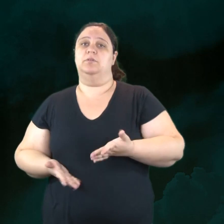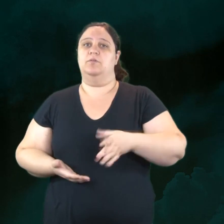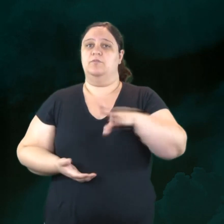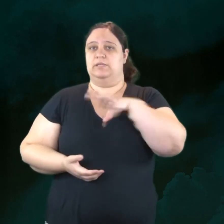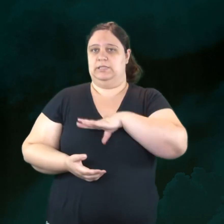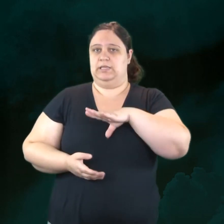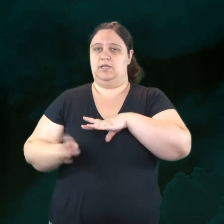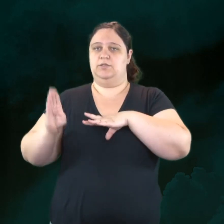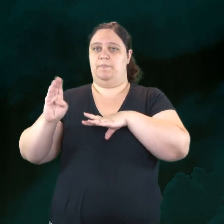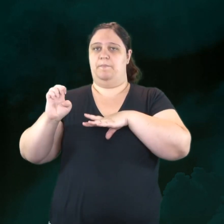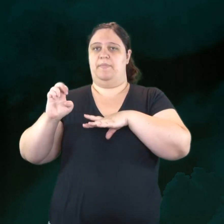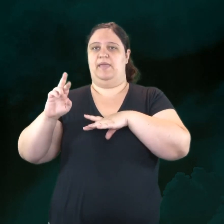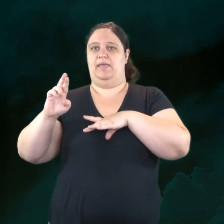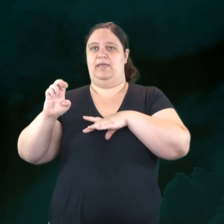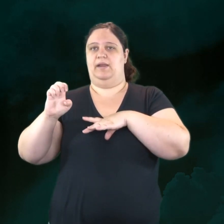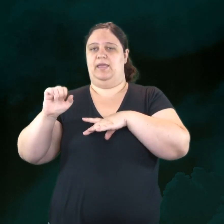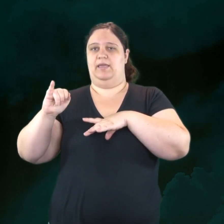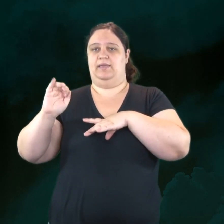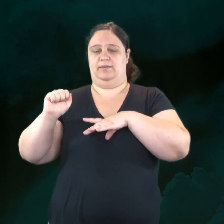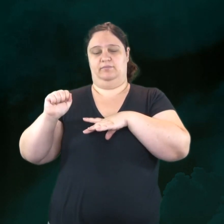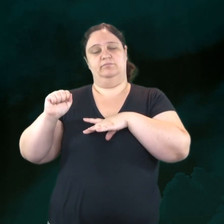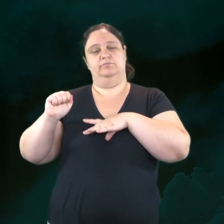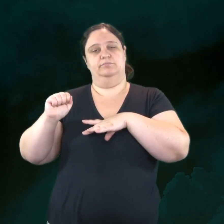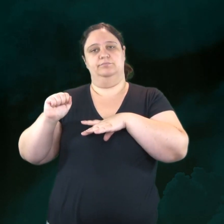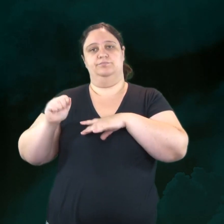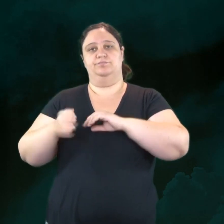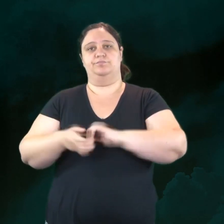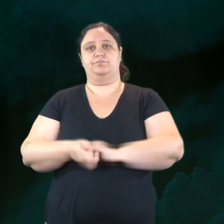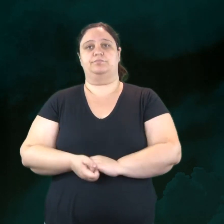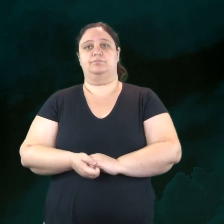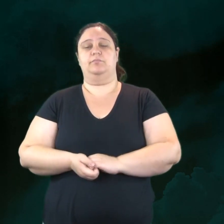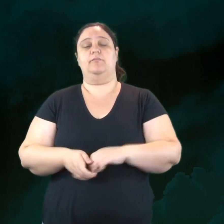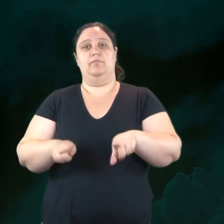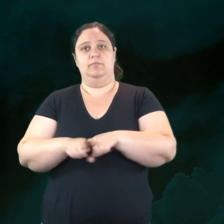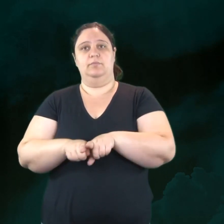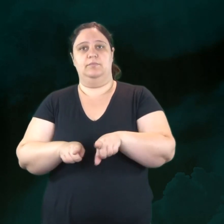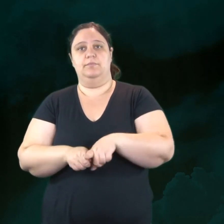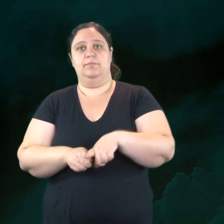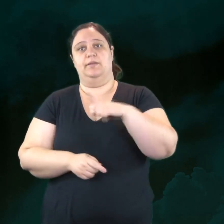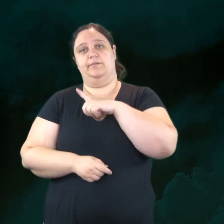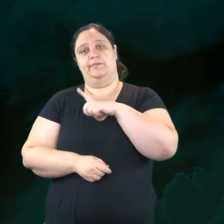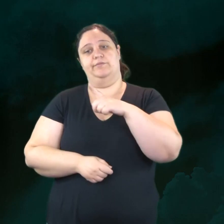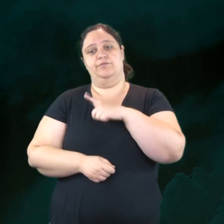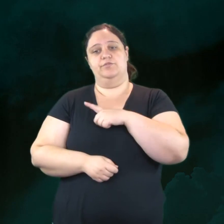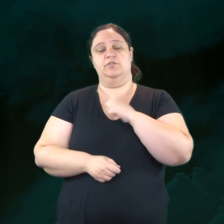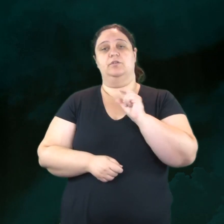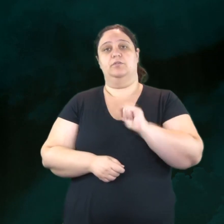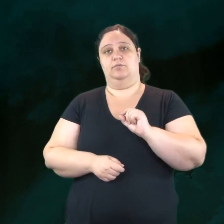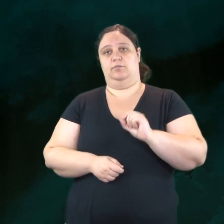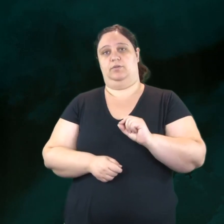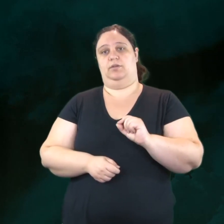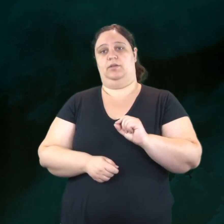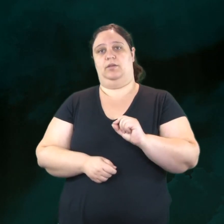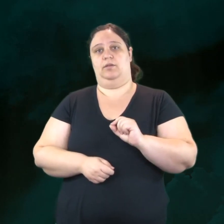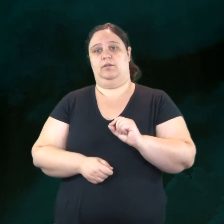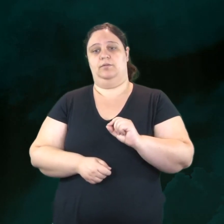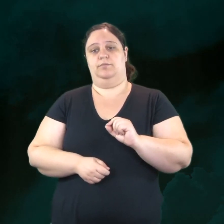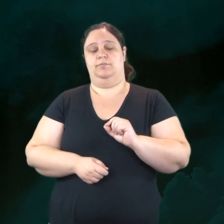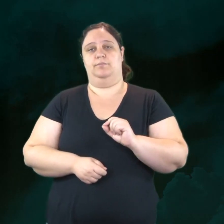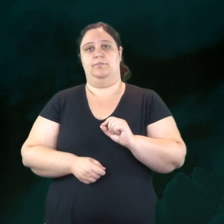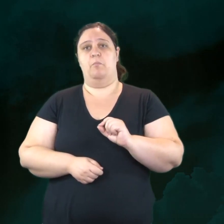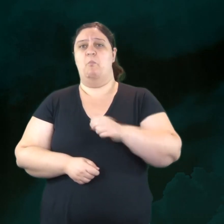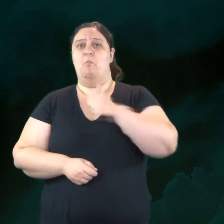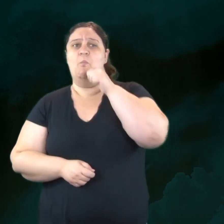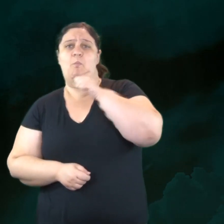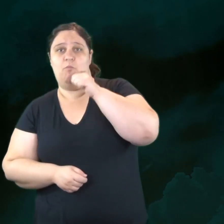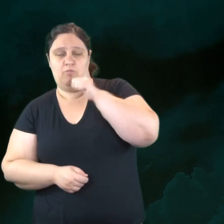eles foram pregar o Evangelho, ali também disse que se converteram a Jesus muitas